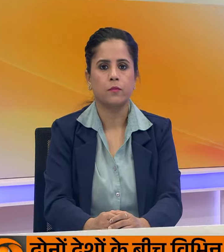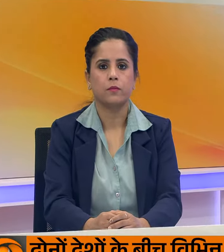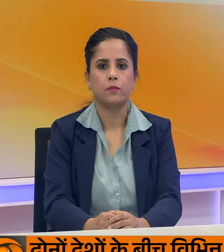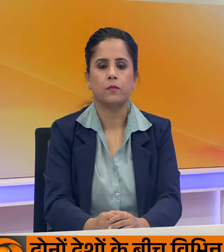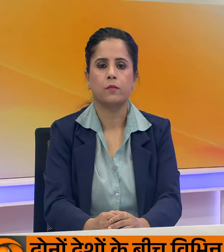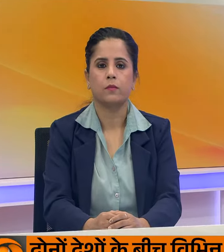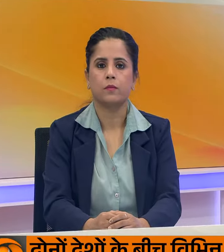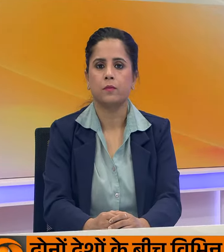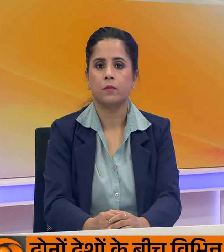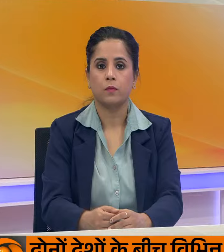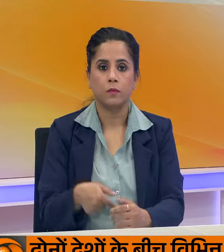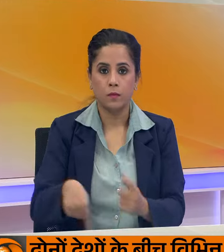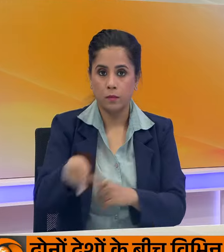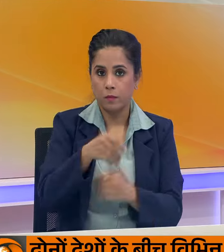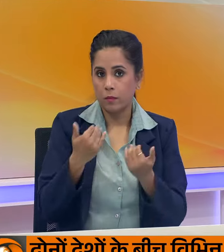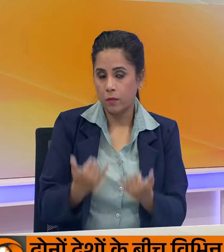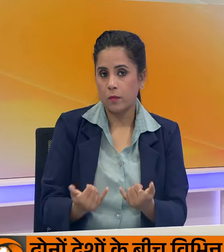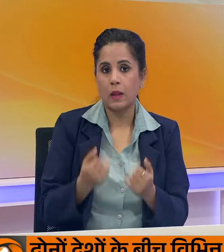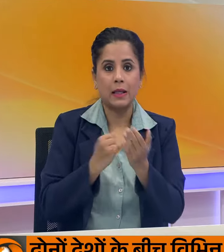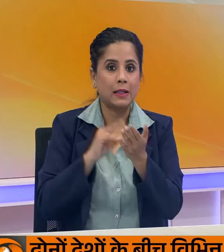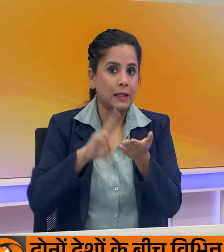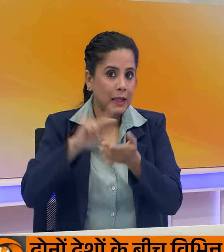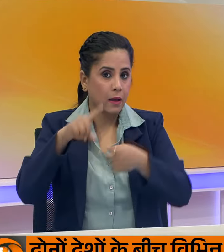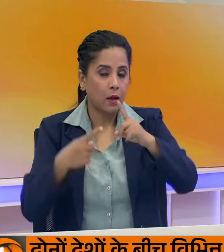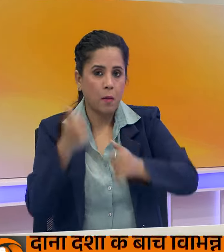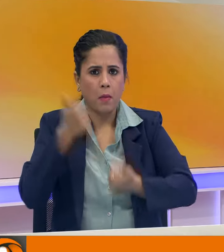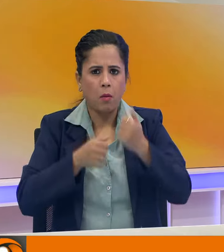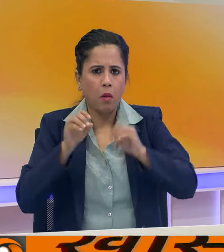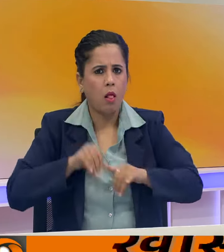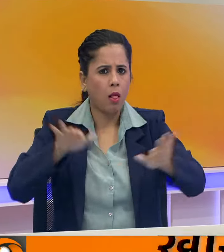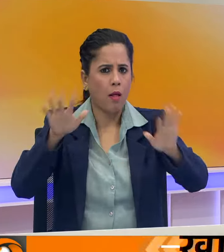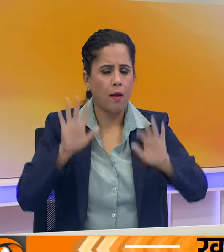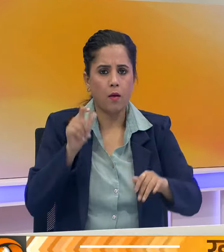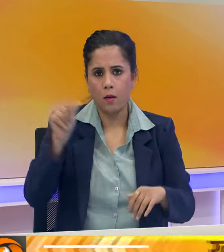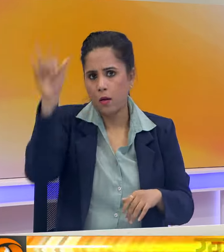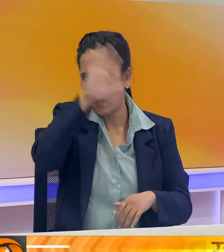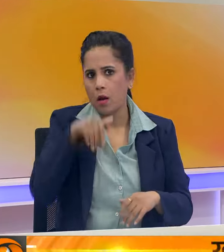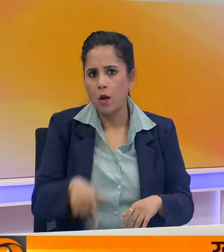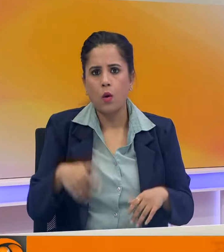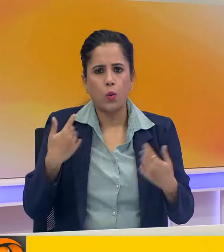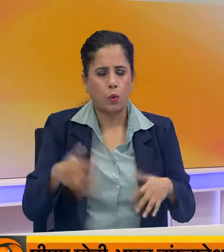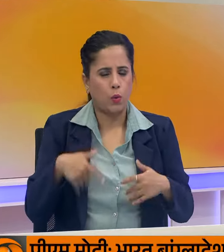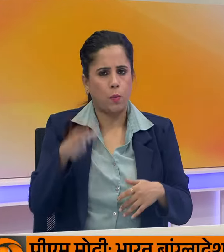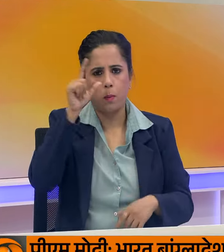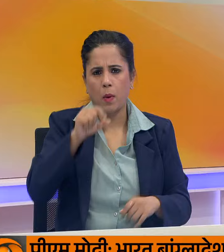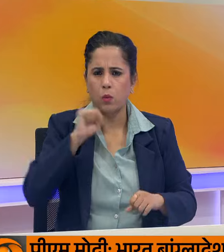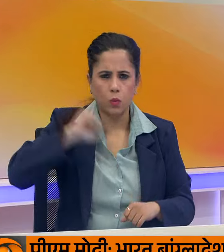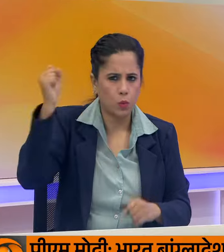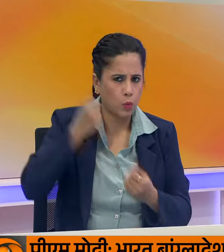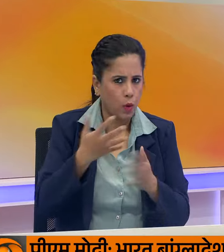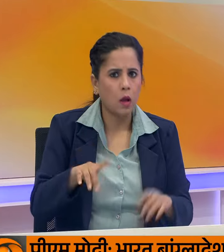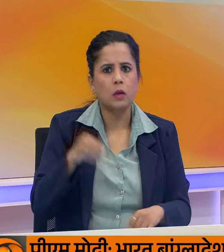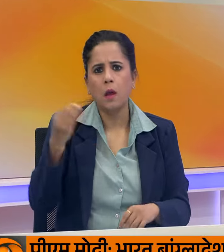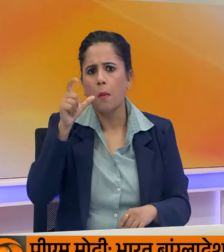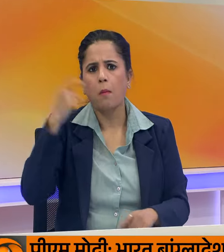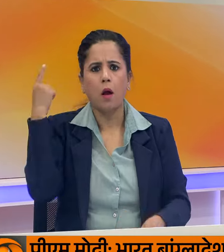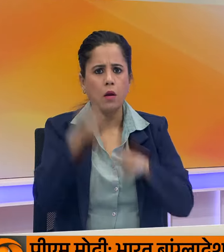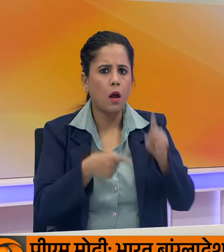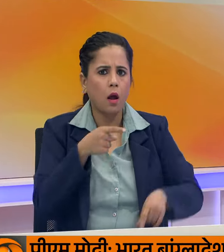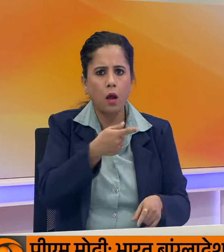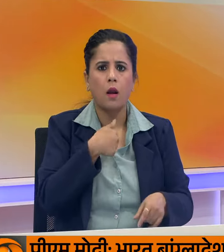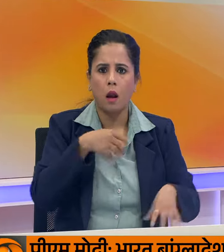रहेगी और इस बीच नीट पेपर लीक को लेकर देश भर में घमासान मचा हुआ है तो कुछ आरोपियों के